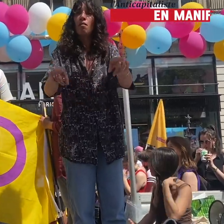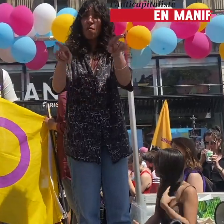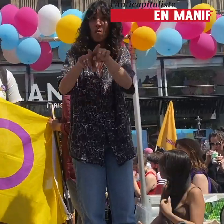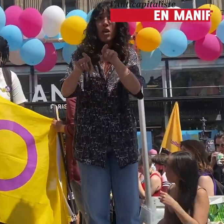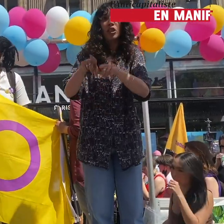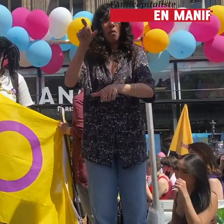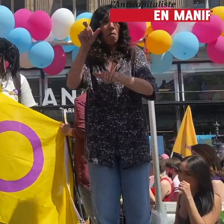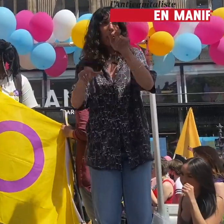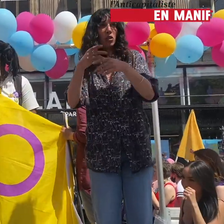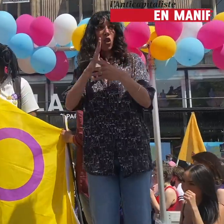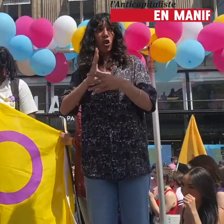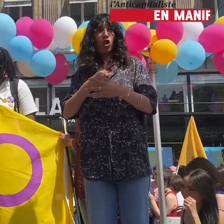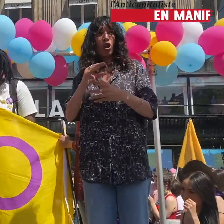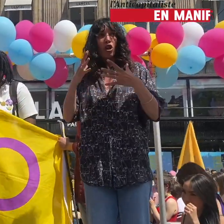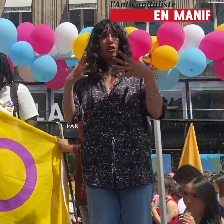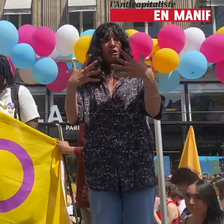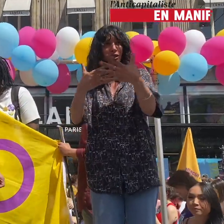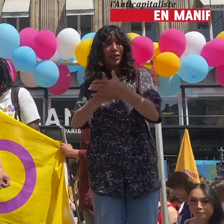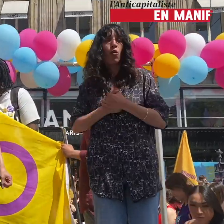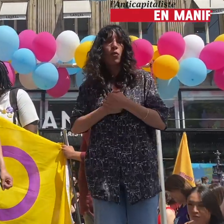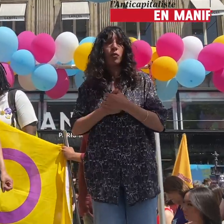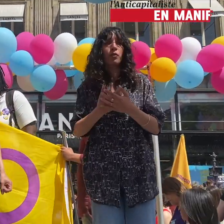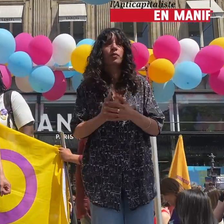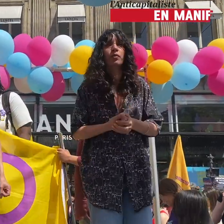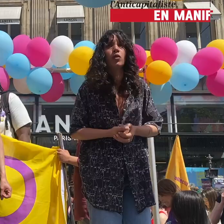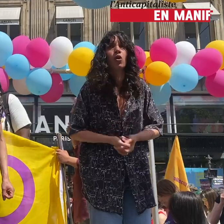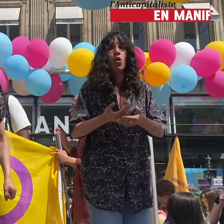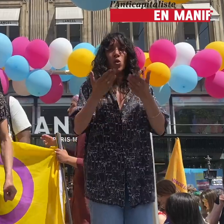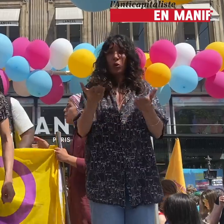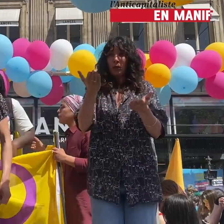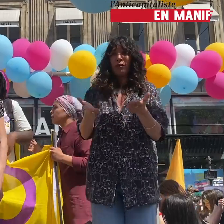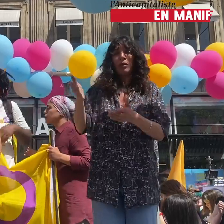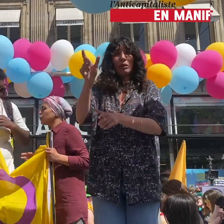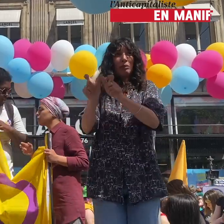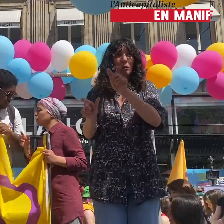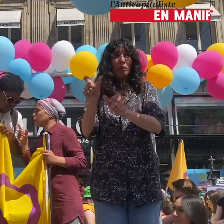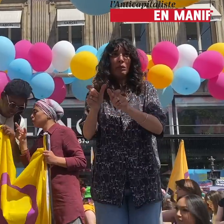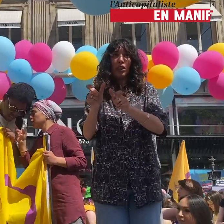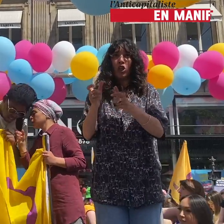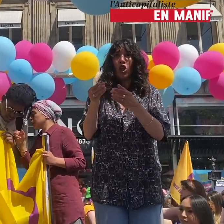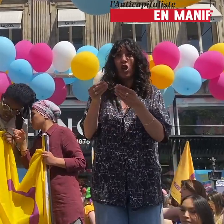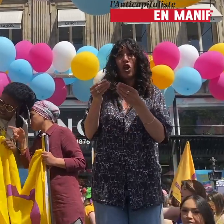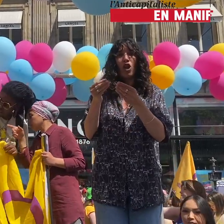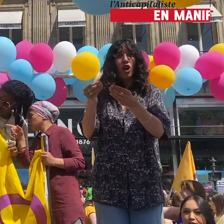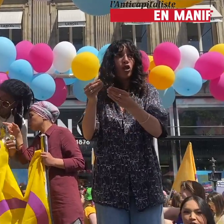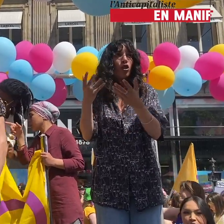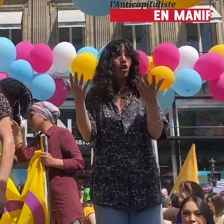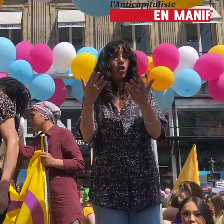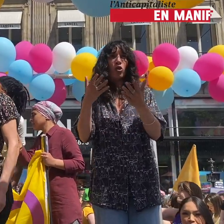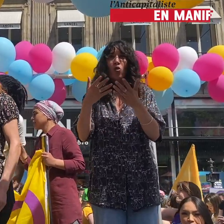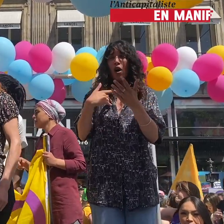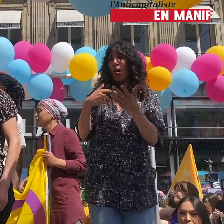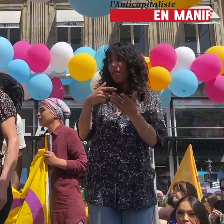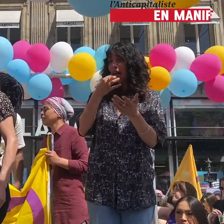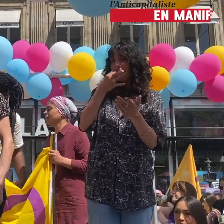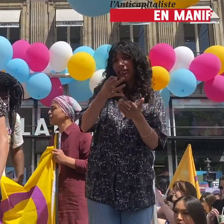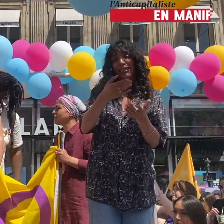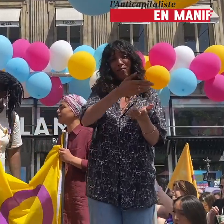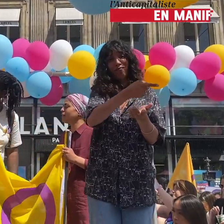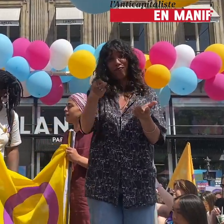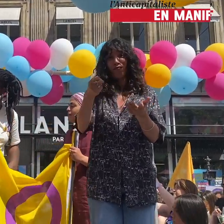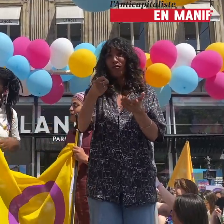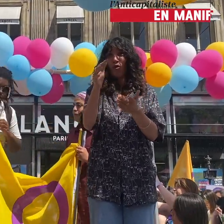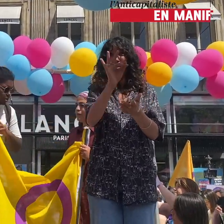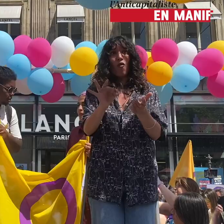trans séropositives. Aujourd'hui, victimes des notifications d'expulsion de quitter le territoire